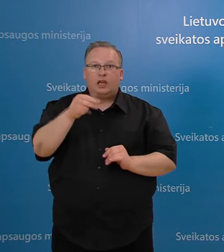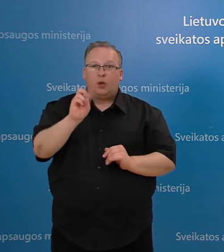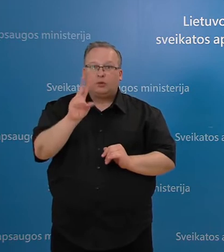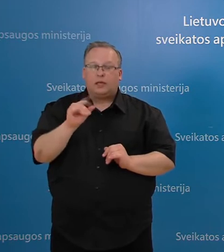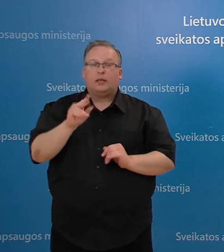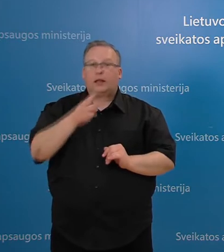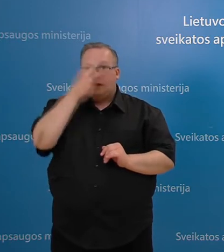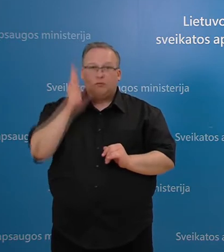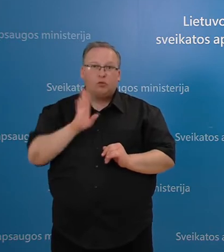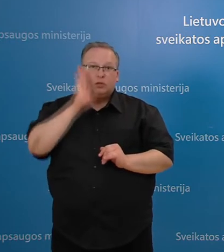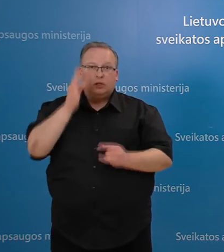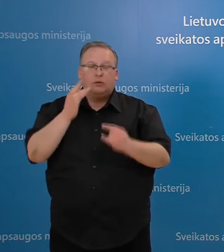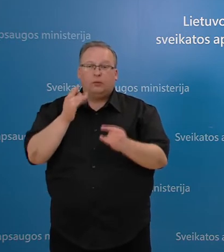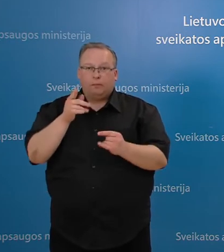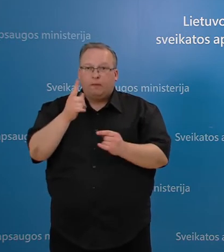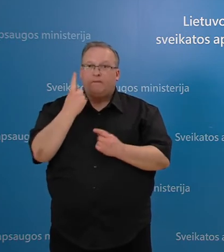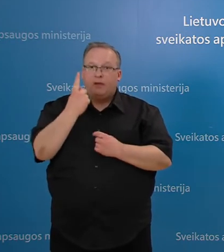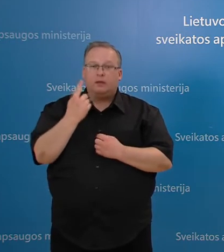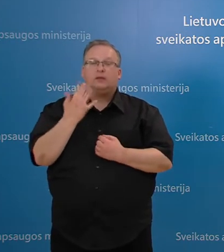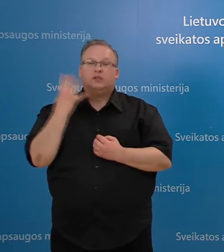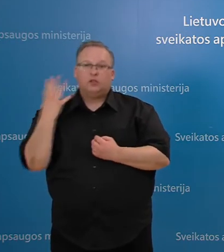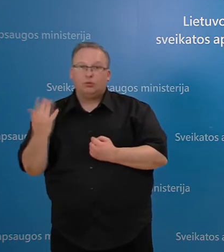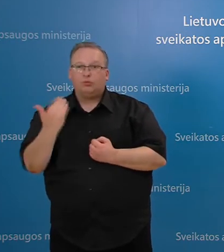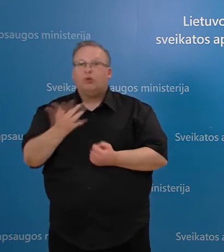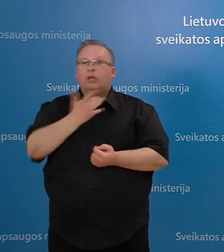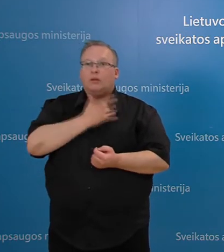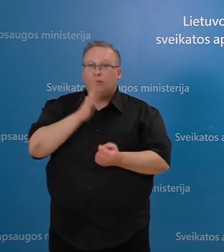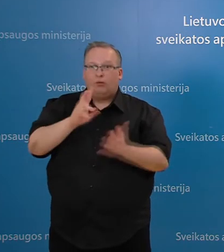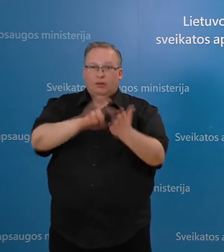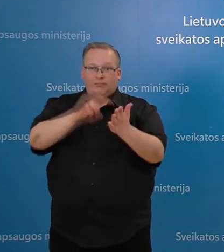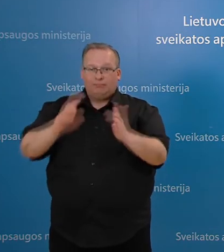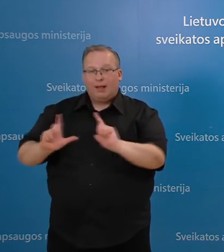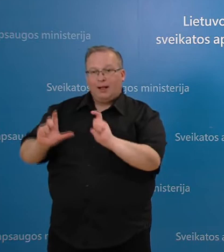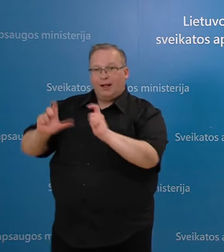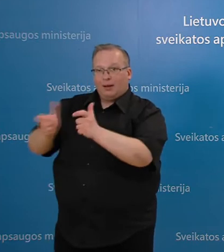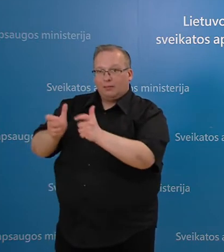LT. Vienas iš keturių kriterijų, kuriais remiantis būtų atšaukiamas